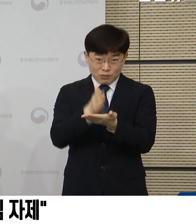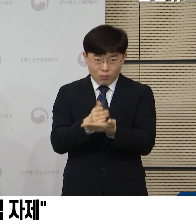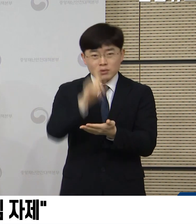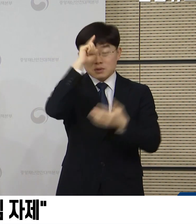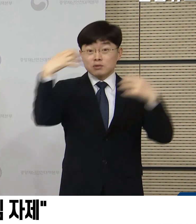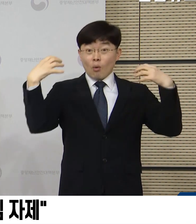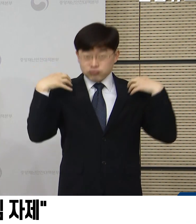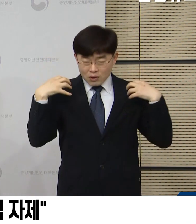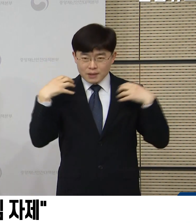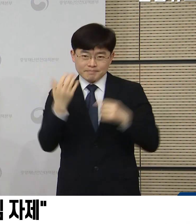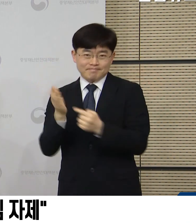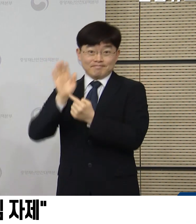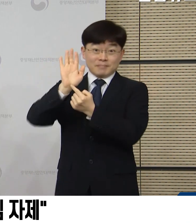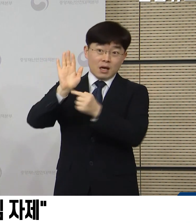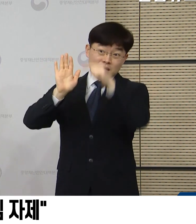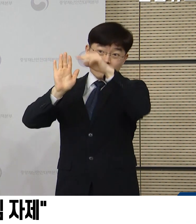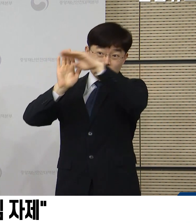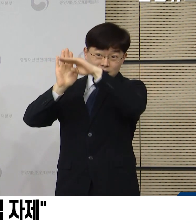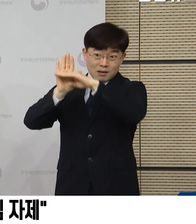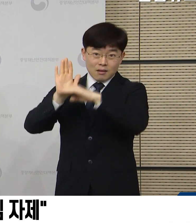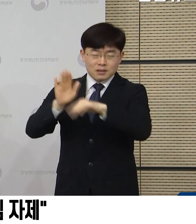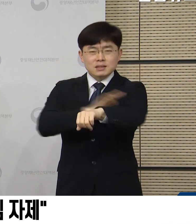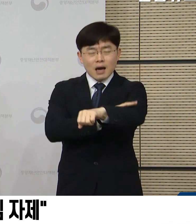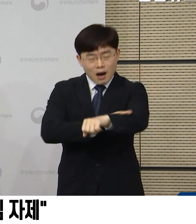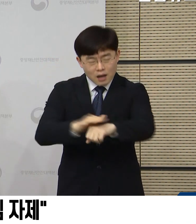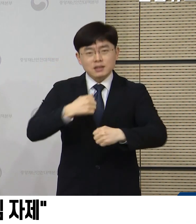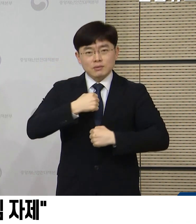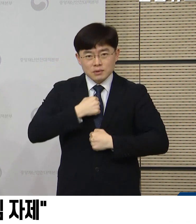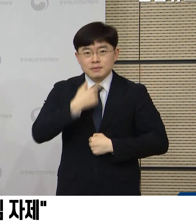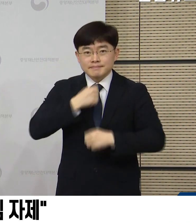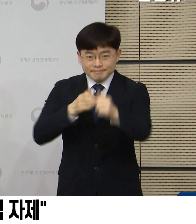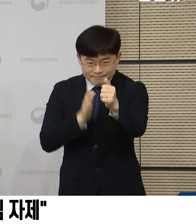방역당국의 행동수칙을 지켜주실 것을 당부드립니다.